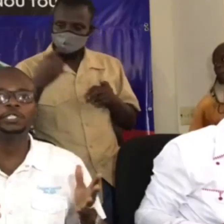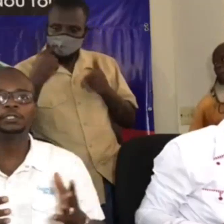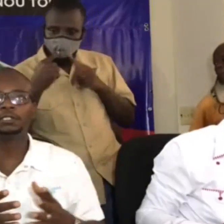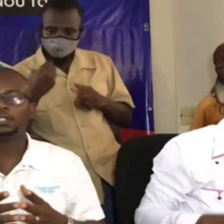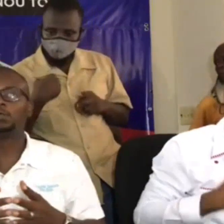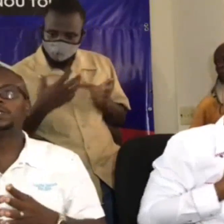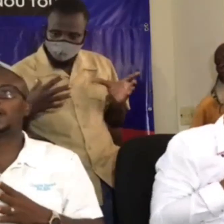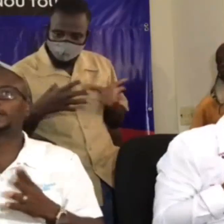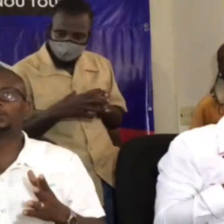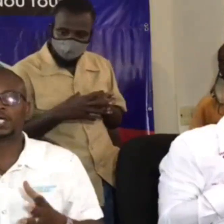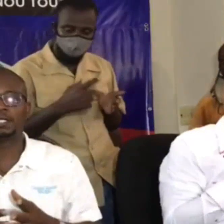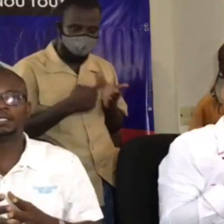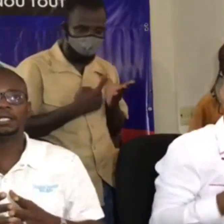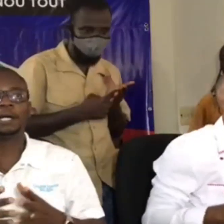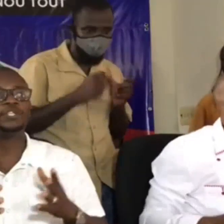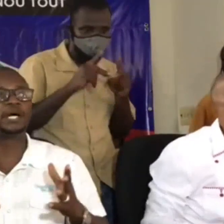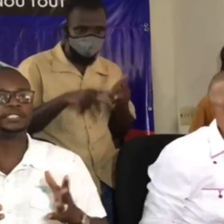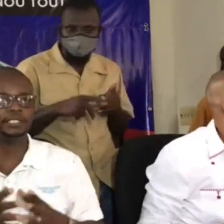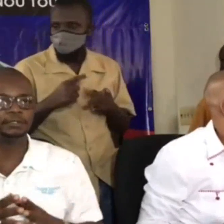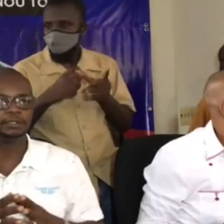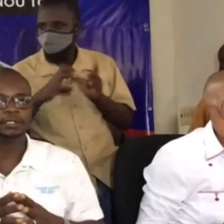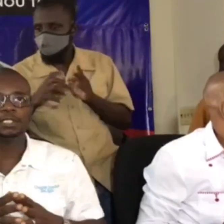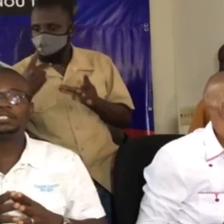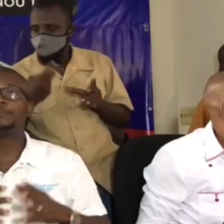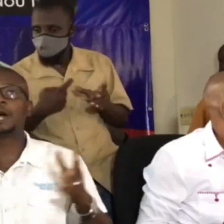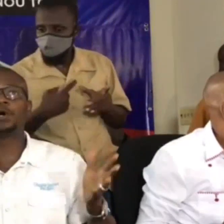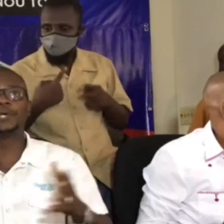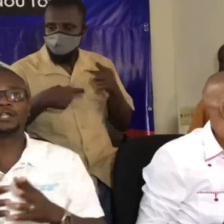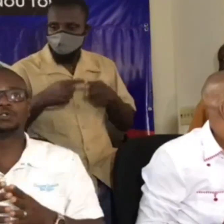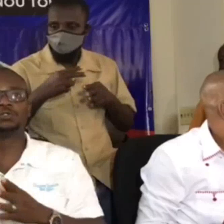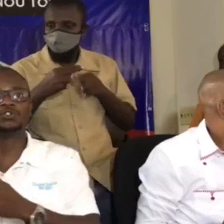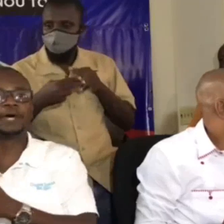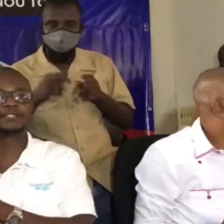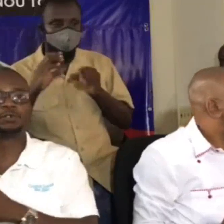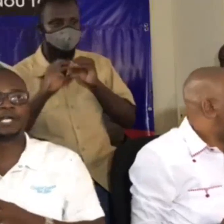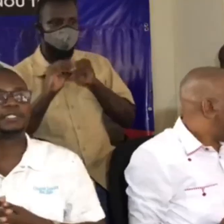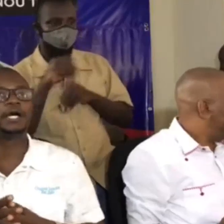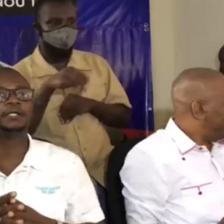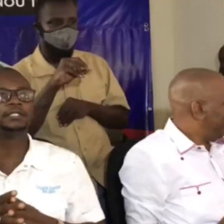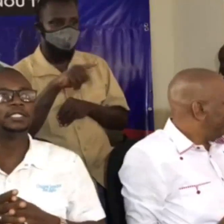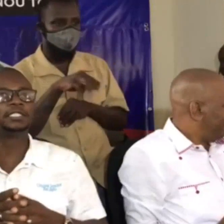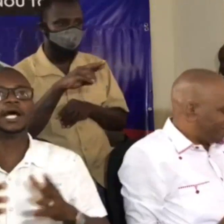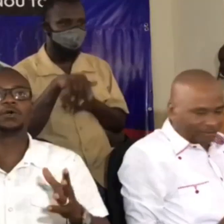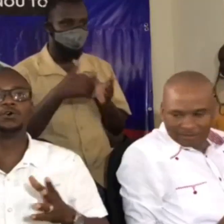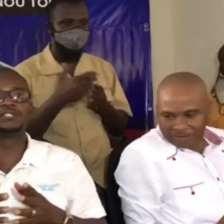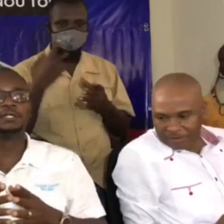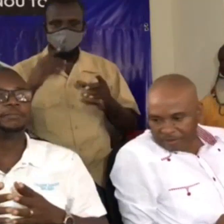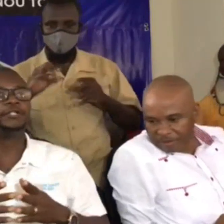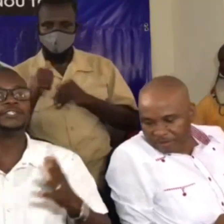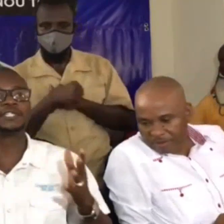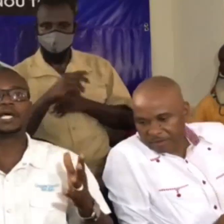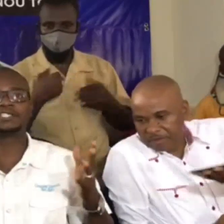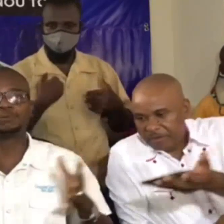été mourue, et qu'il y a avec Léon Charles, la police a enterré. Depuis après l'opération 12 mars qui se passe là, qui la